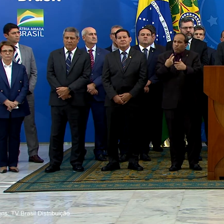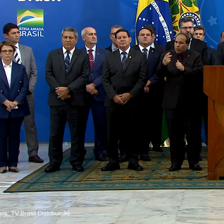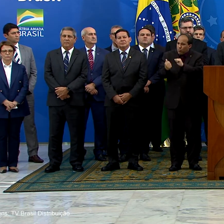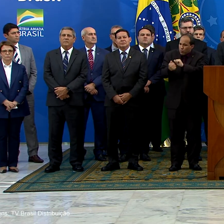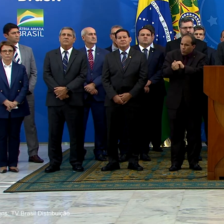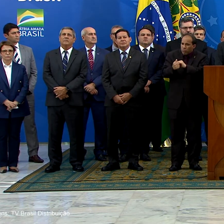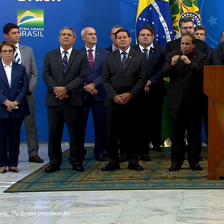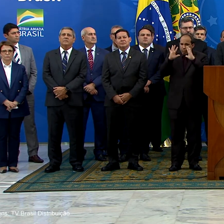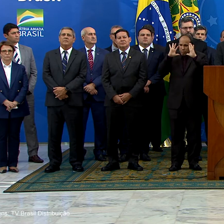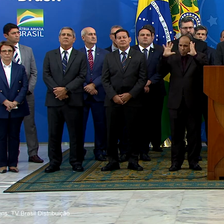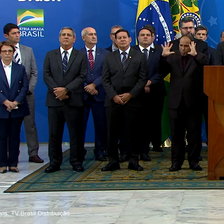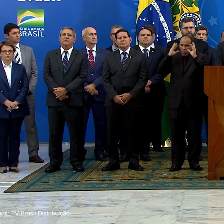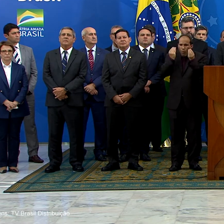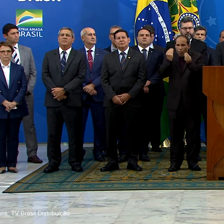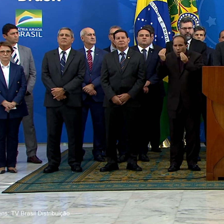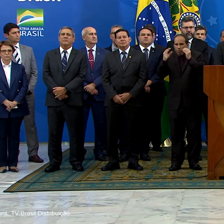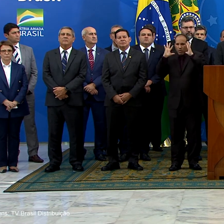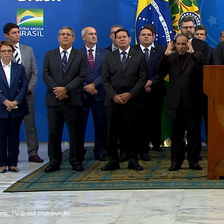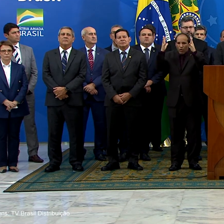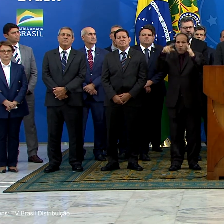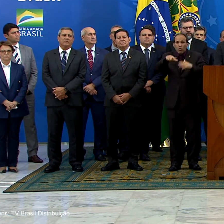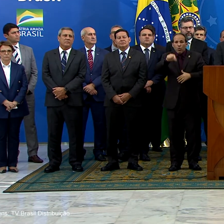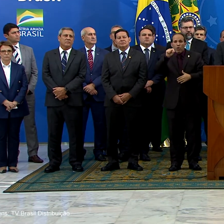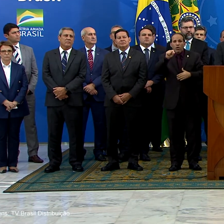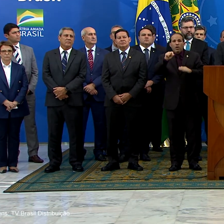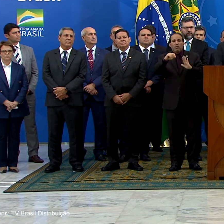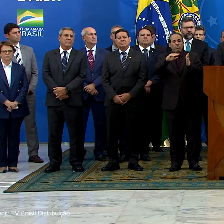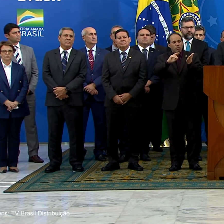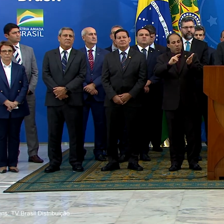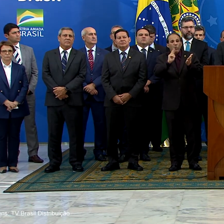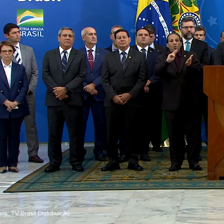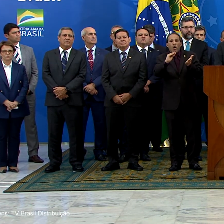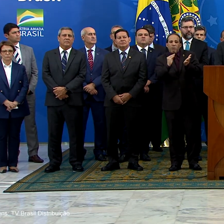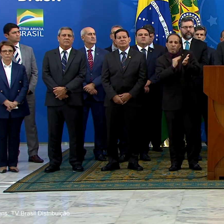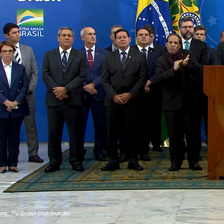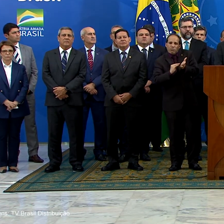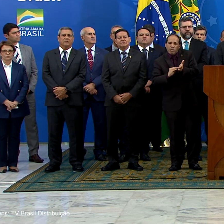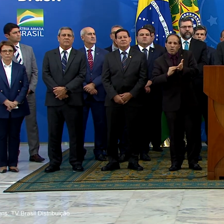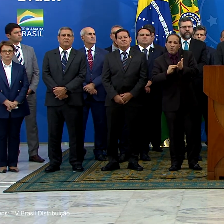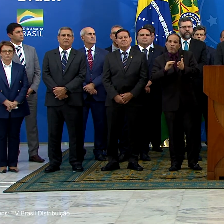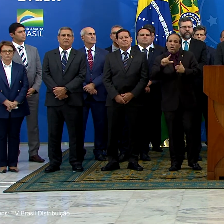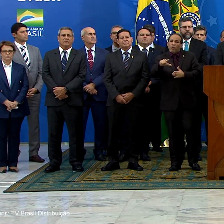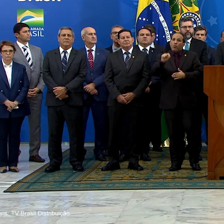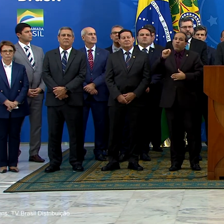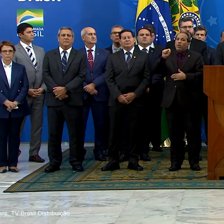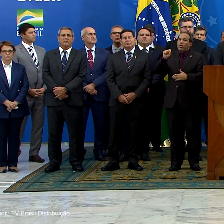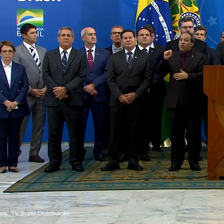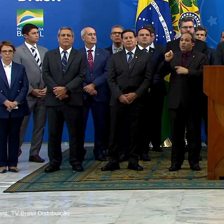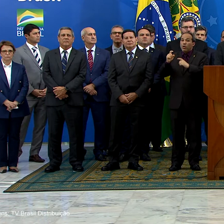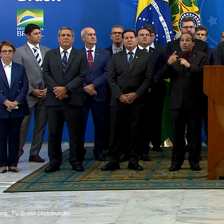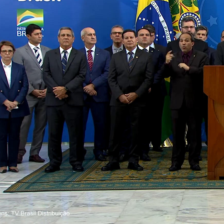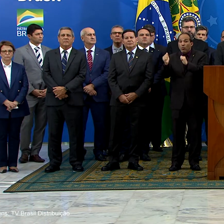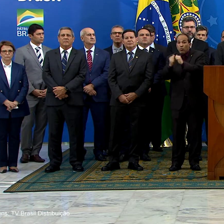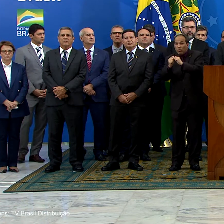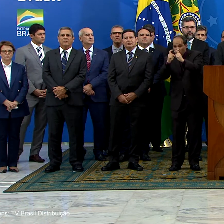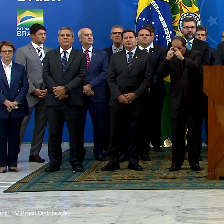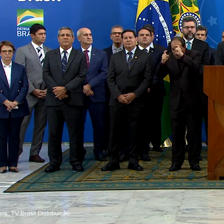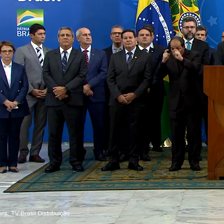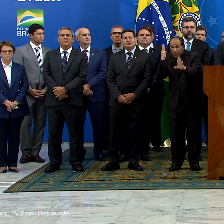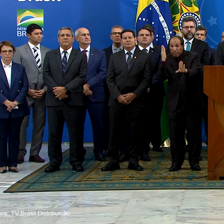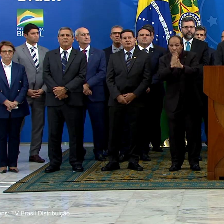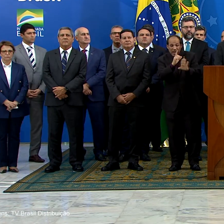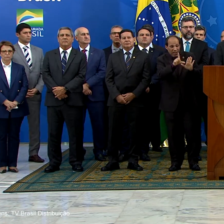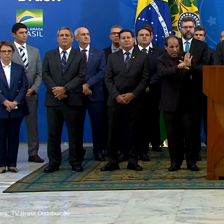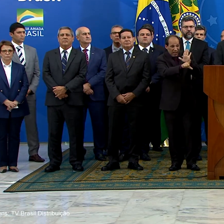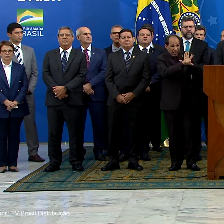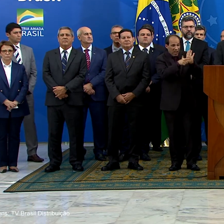ministro definir o nome para dirigir a instituição ainda que pela lei esta seja